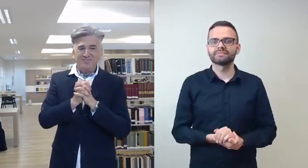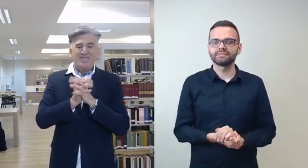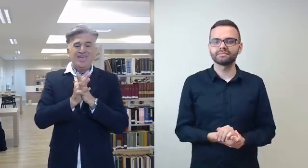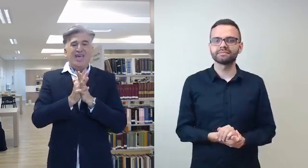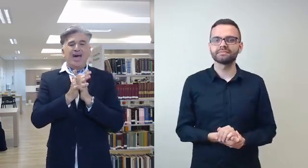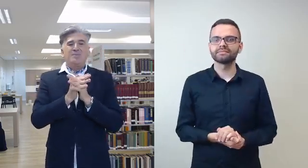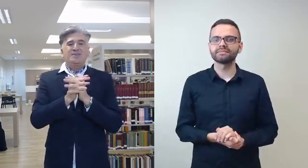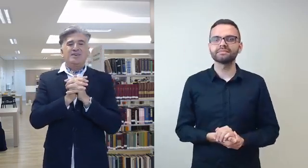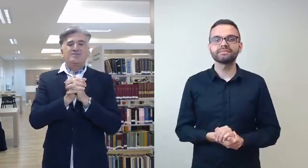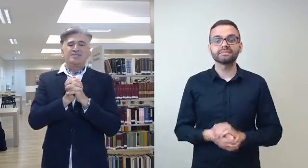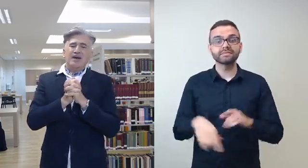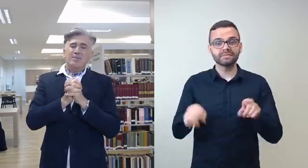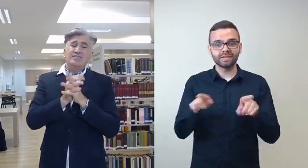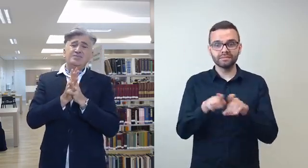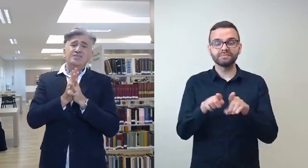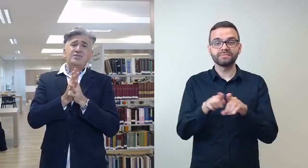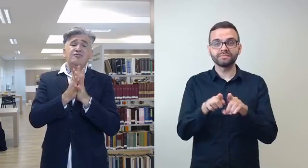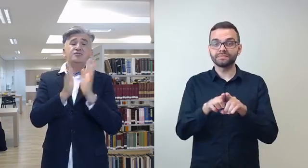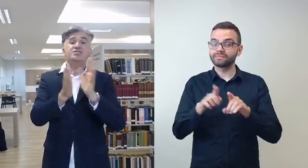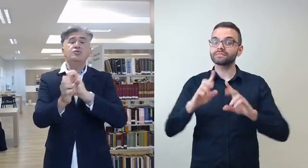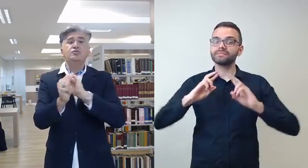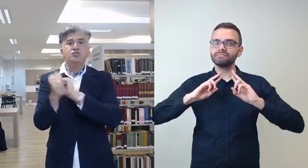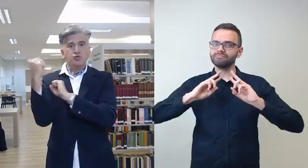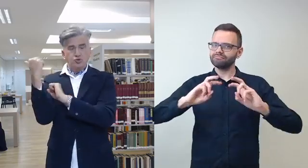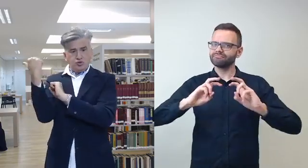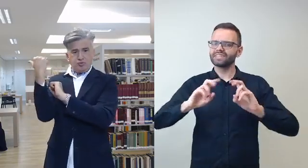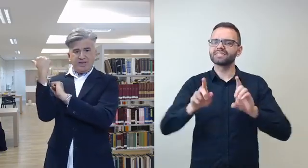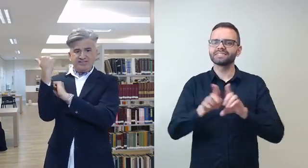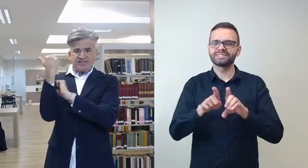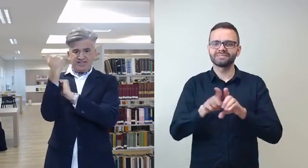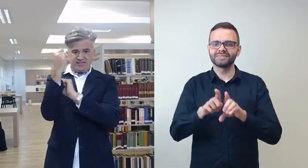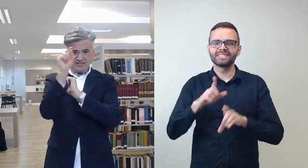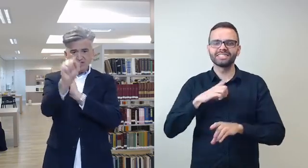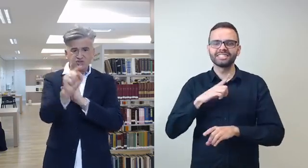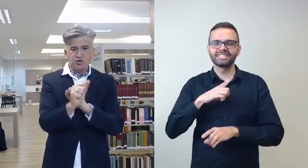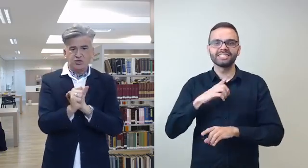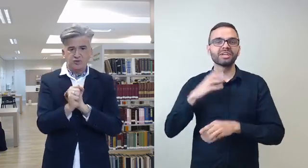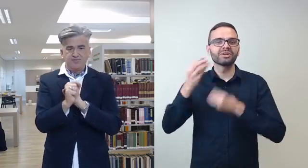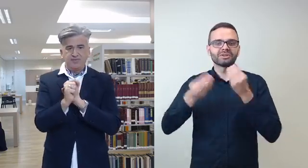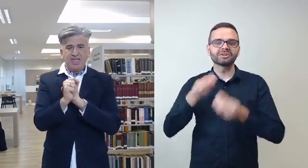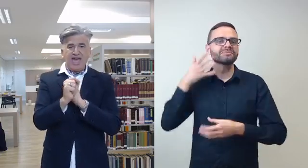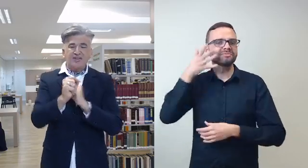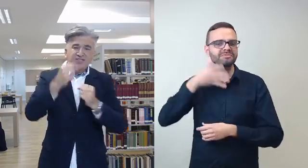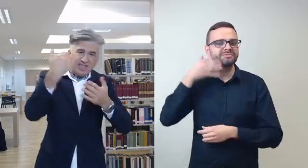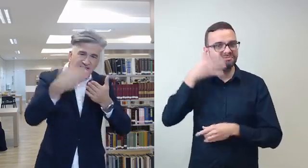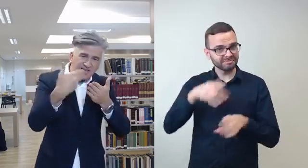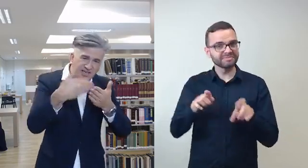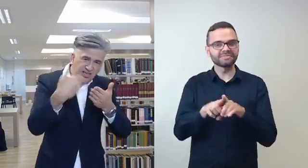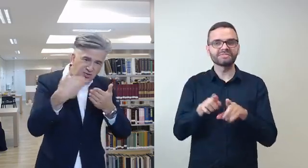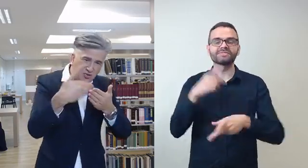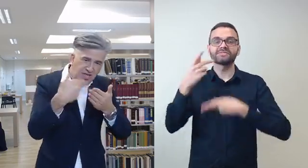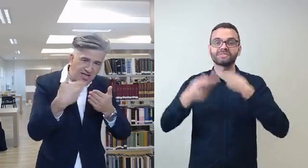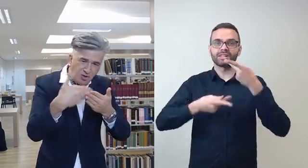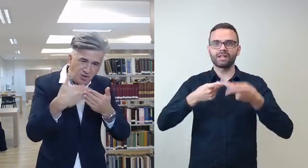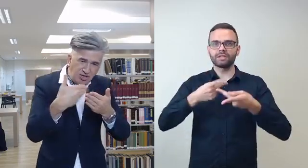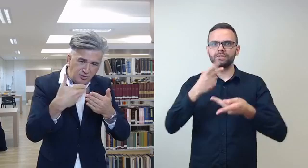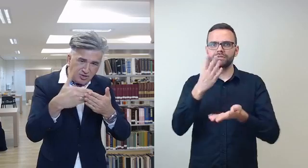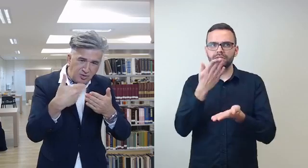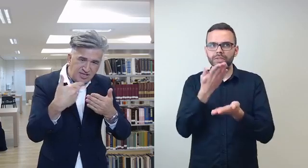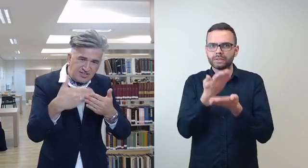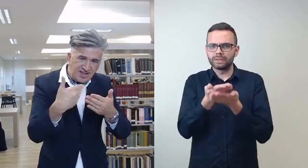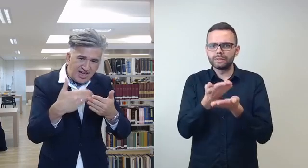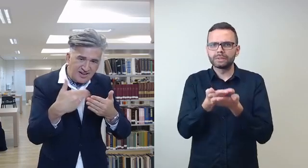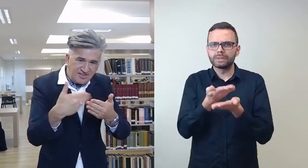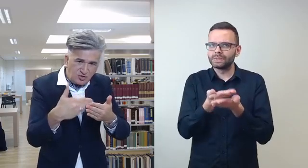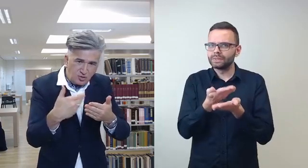né? A percepção da função do discurso do palestrante, item 18. Aí você tem que estudar aí, meu querido,